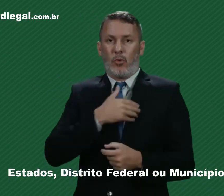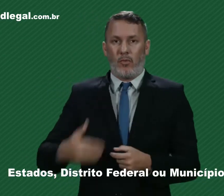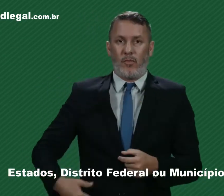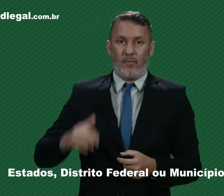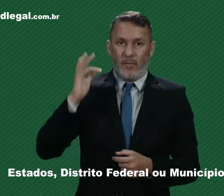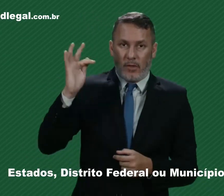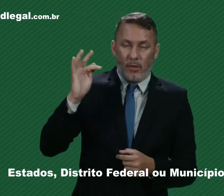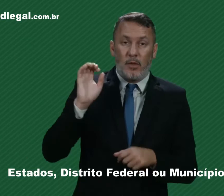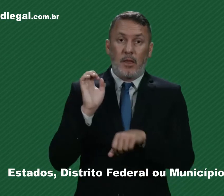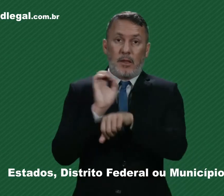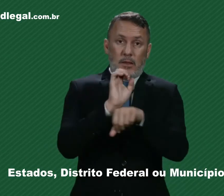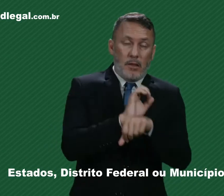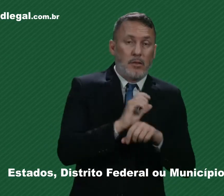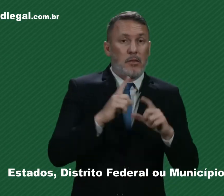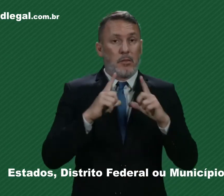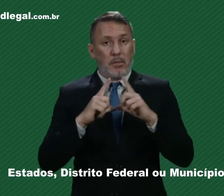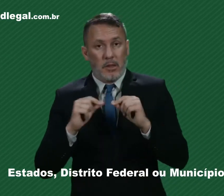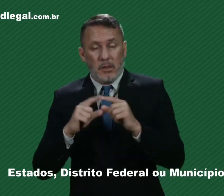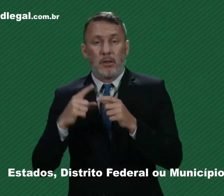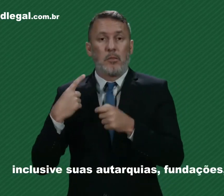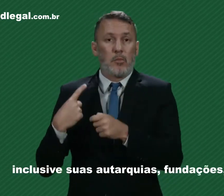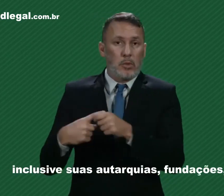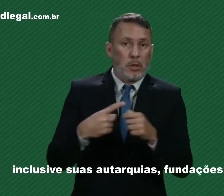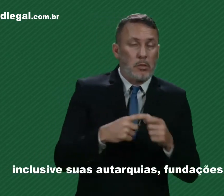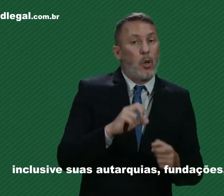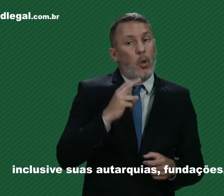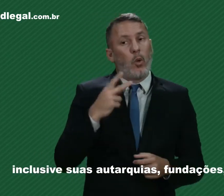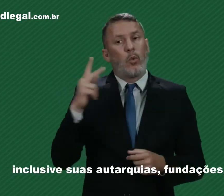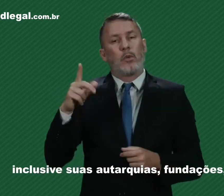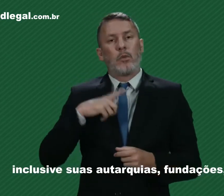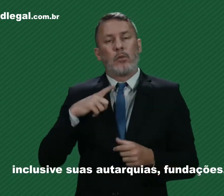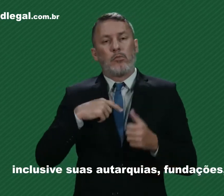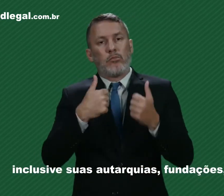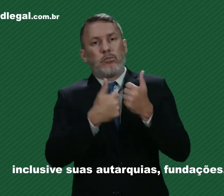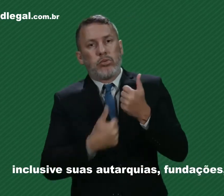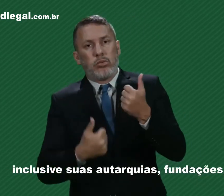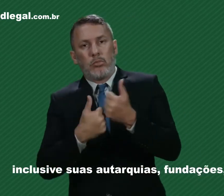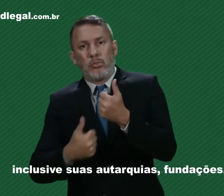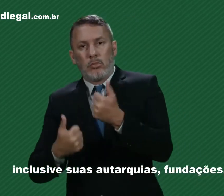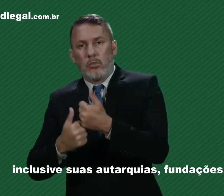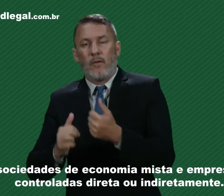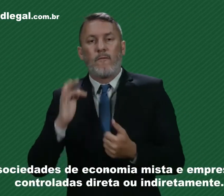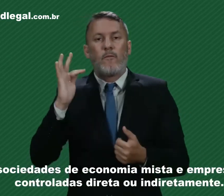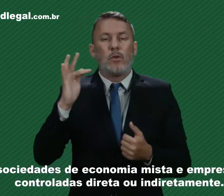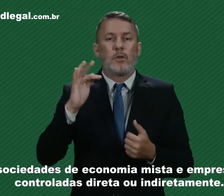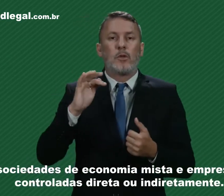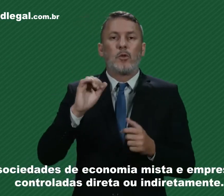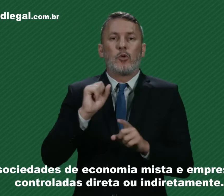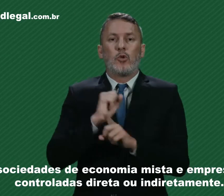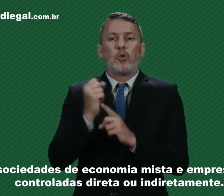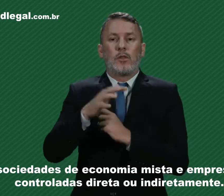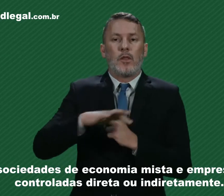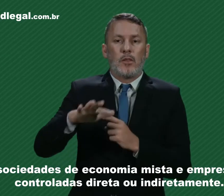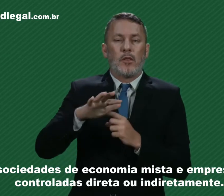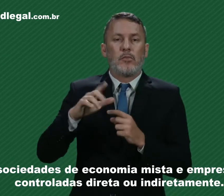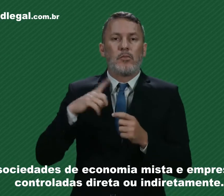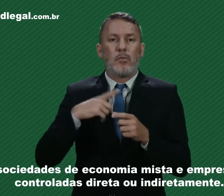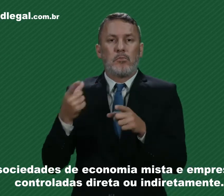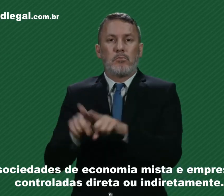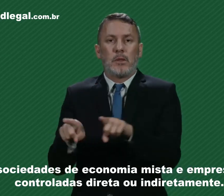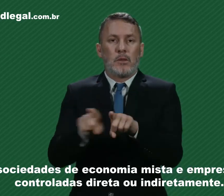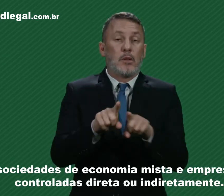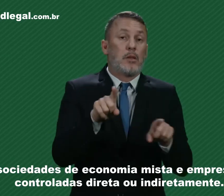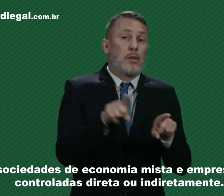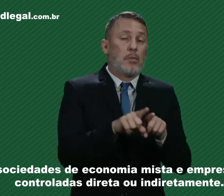Estados, Distrito Federal ou municípios, inclusive suas autarquias, fundações, sociedades de economia mista